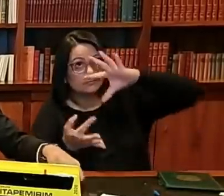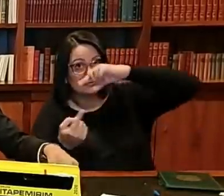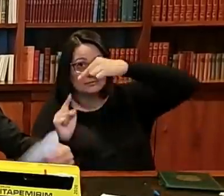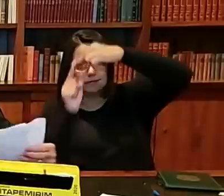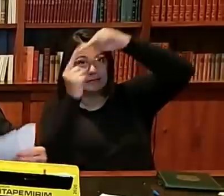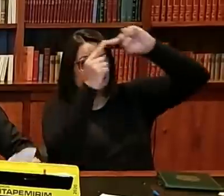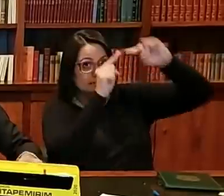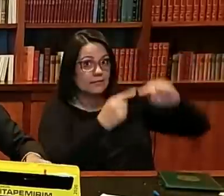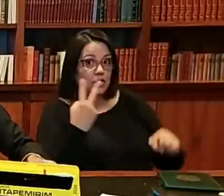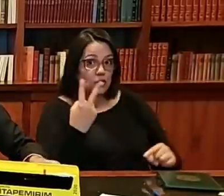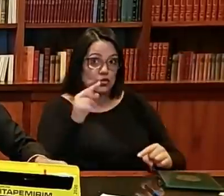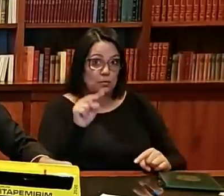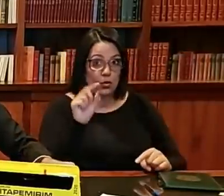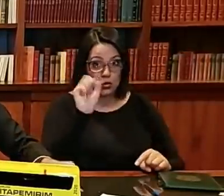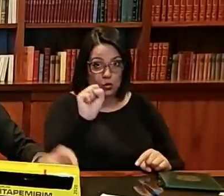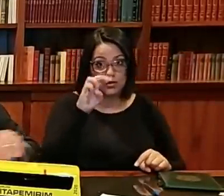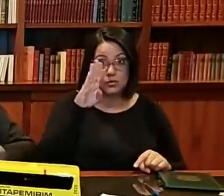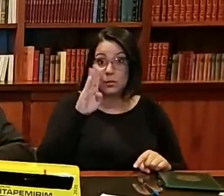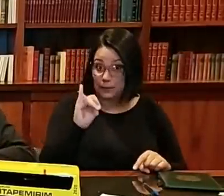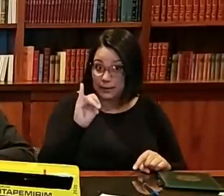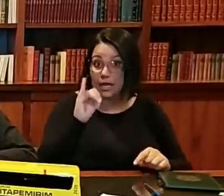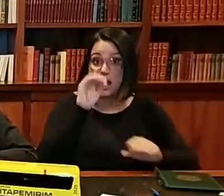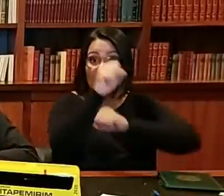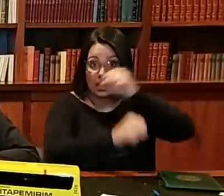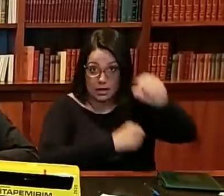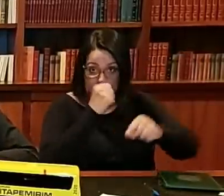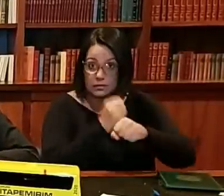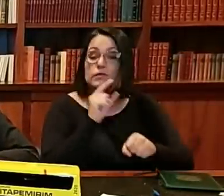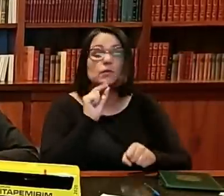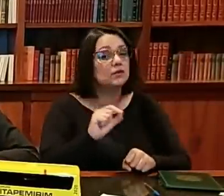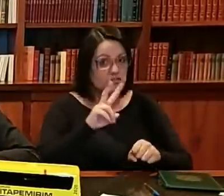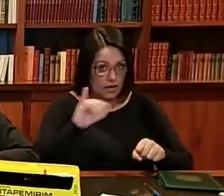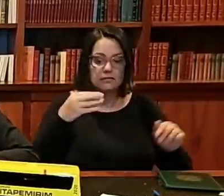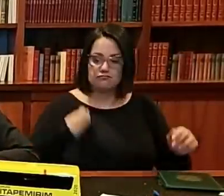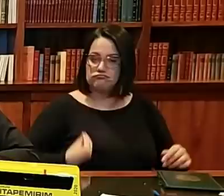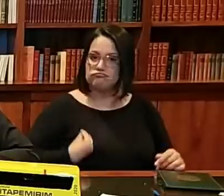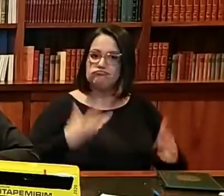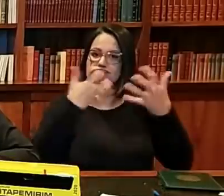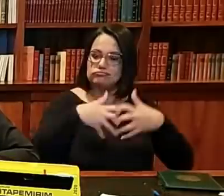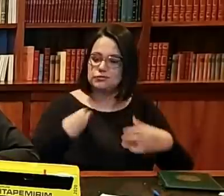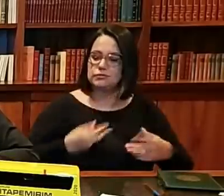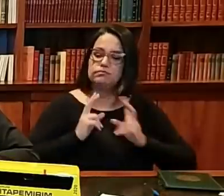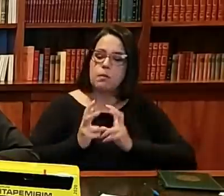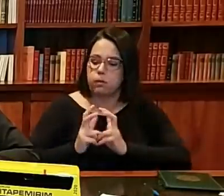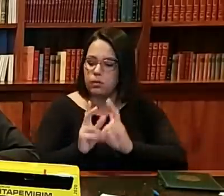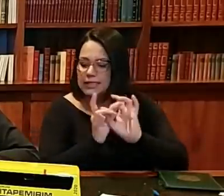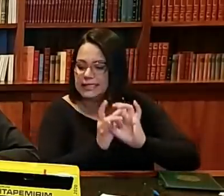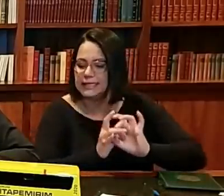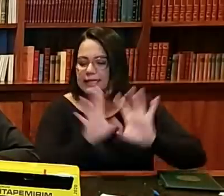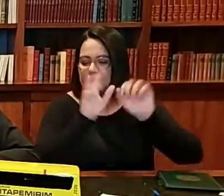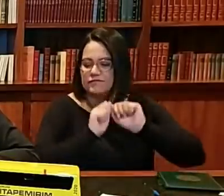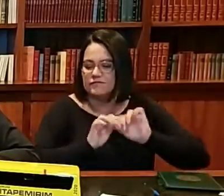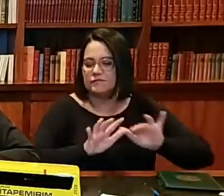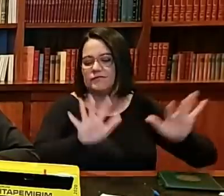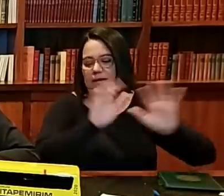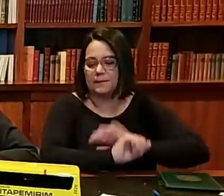2,8 bilhões na Ferrovia Norte-Sul. E ano que vem, no meio do ano que vem, presidente, ela vai estar operacional, vai estar funcionando inteiramente, vão estar ligando